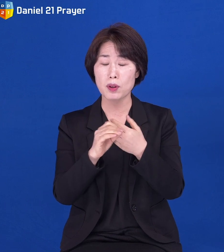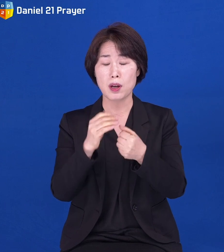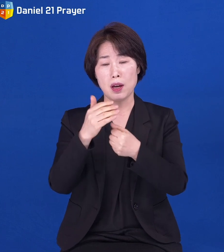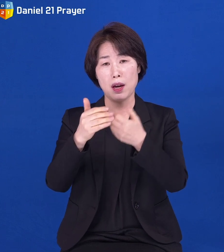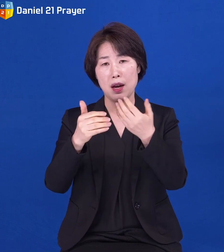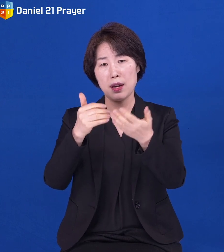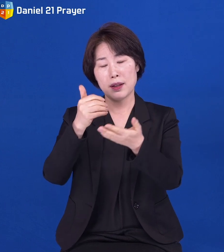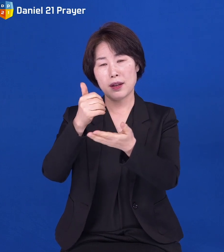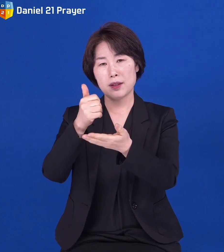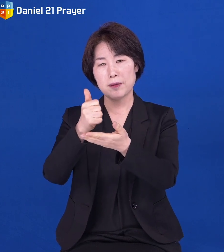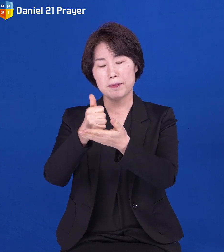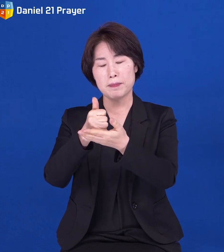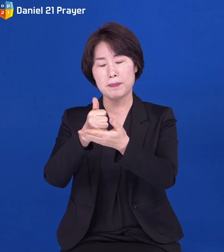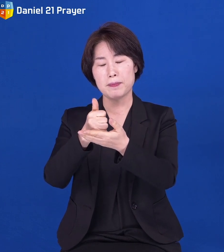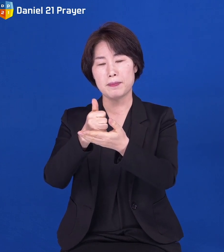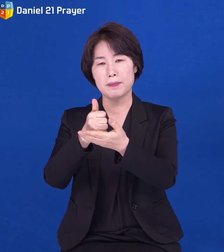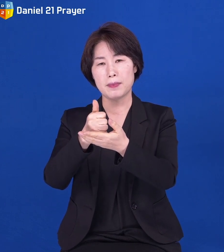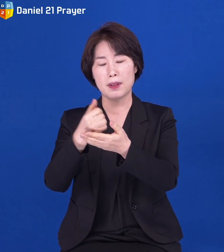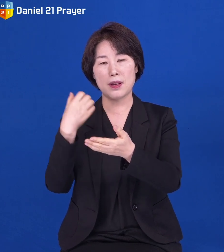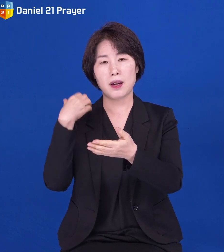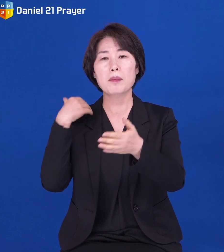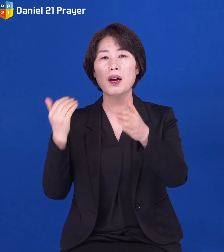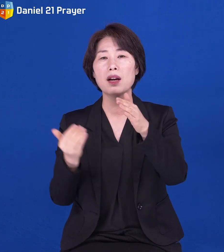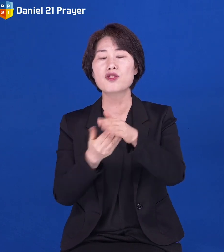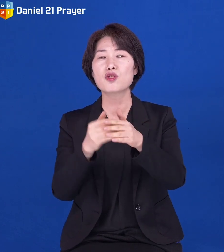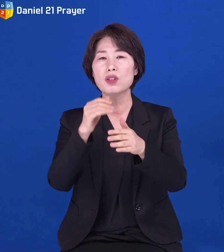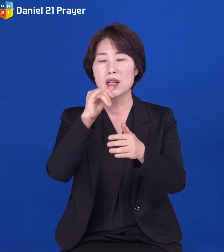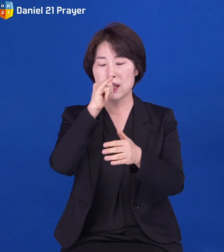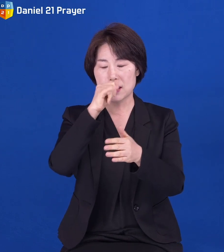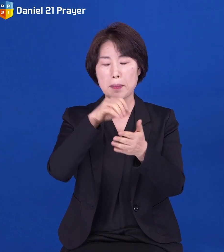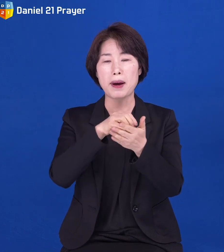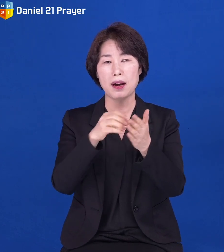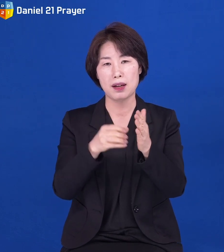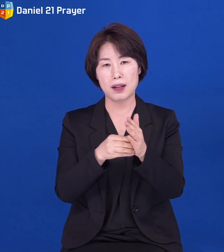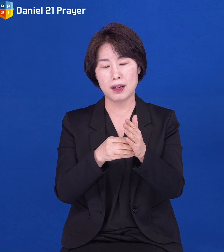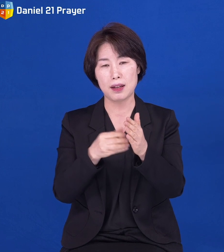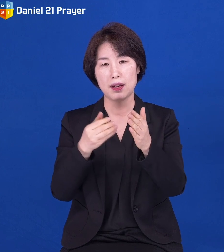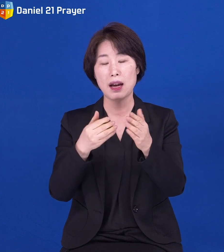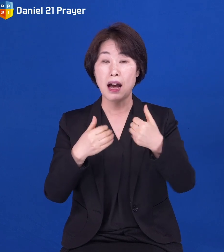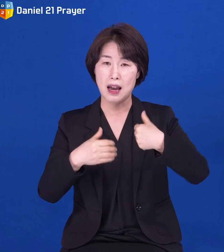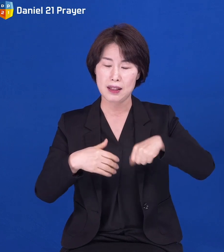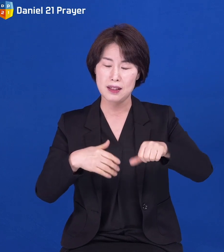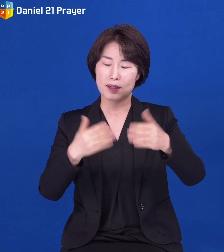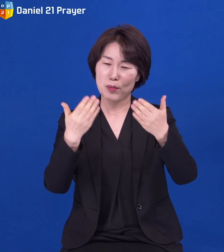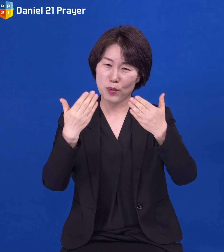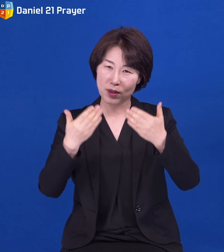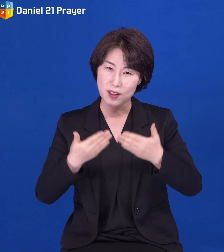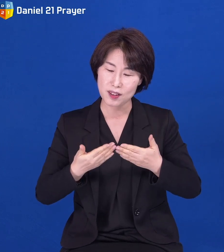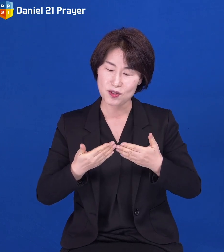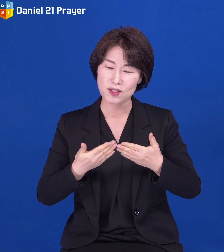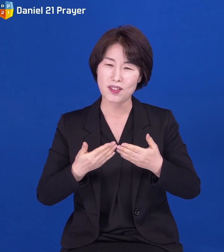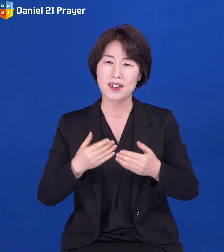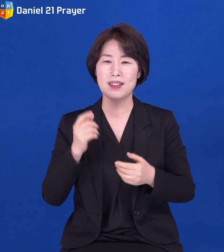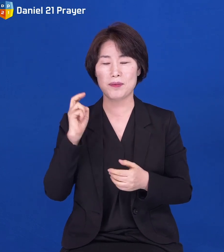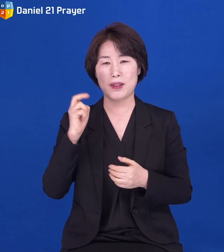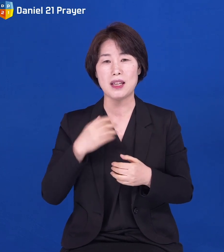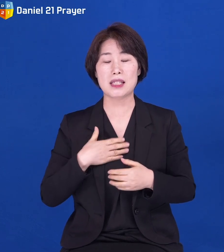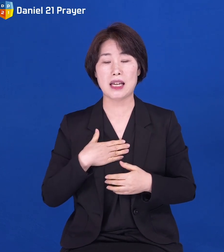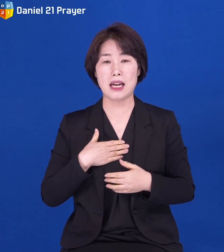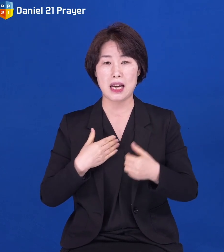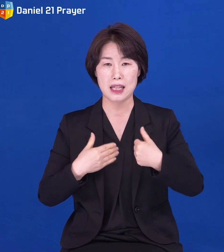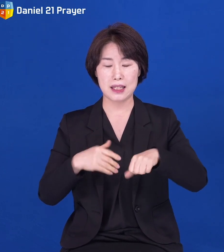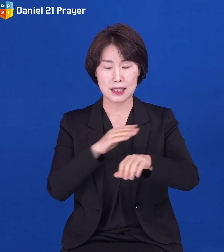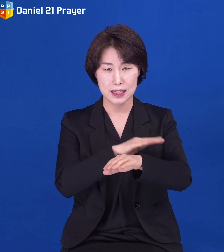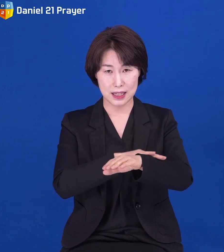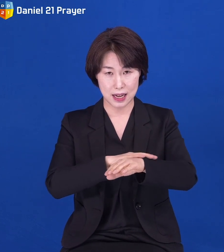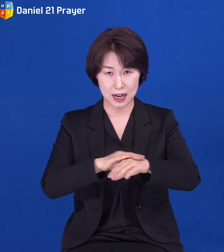제가 감당할 수 있을 거라고 확신하시고 저희 아이를 저한테 보내신 것 같아요. 그래가지고 제가 지금도 꿋꿋하게 아이를 잘 키워내고